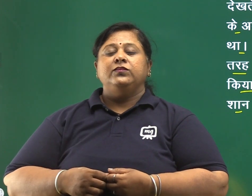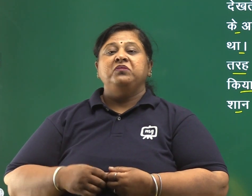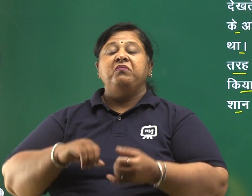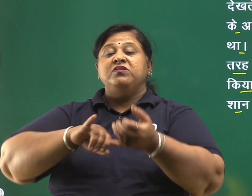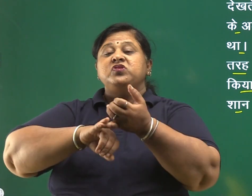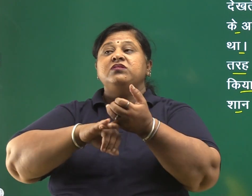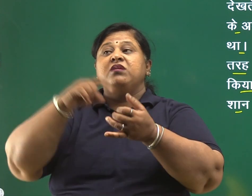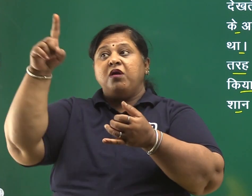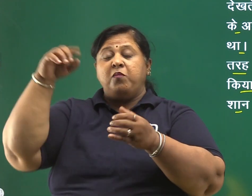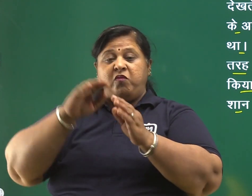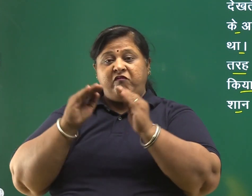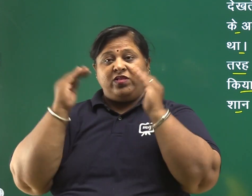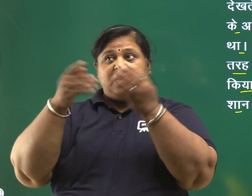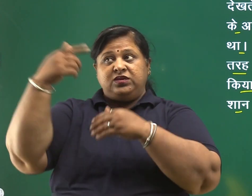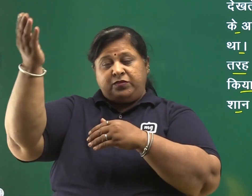सिंगापुर से